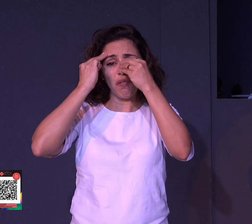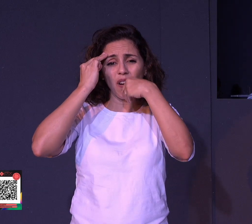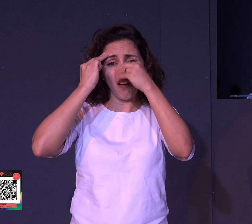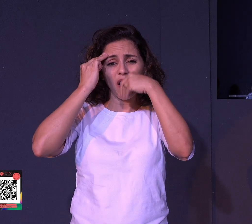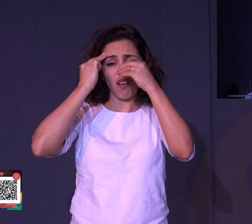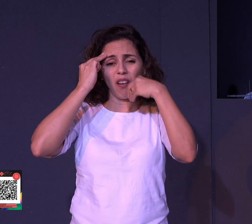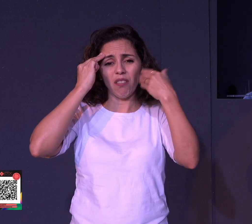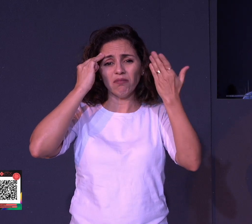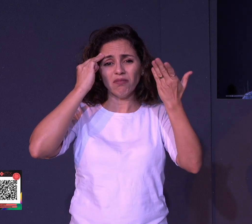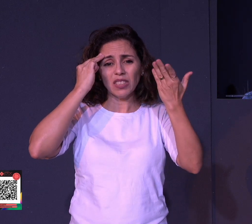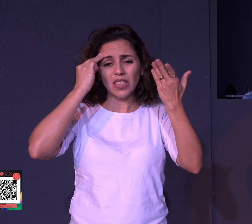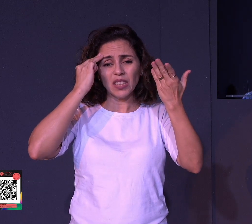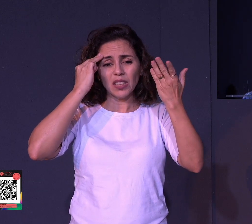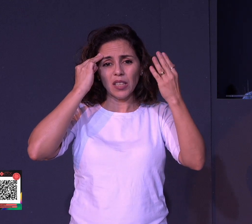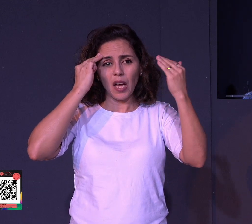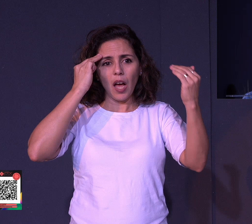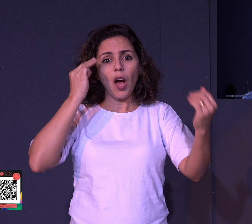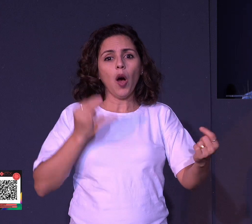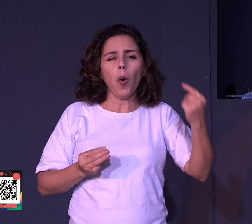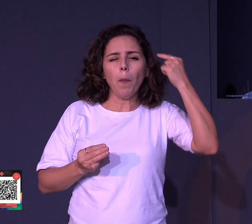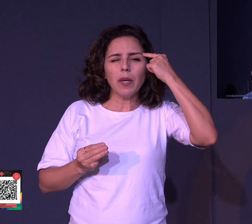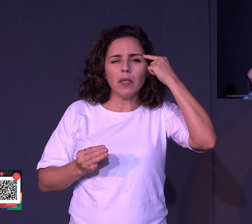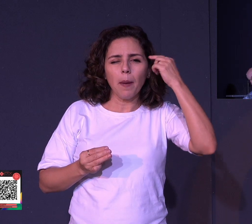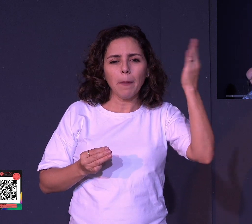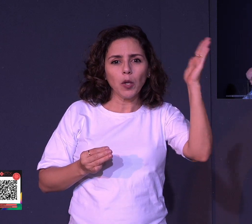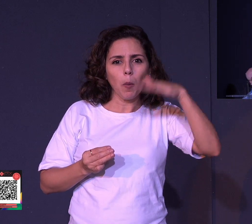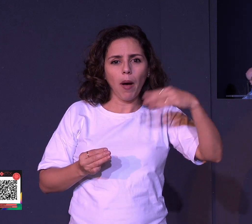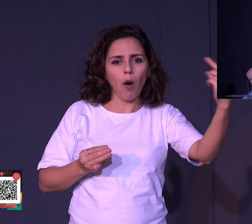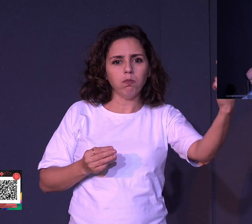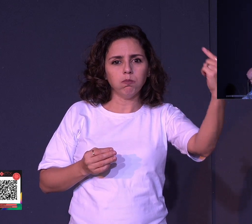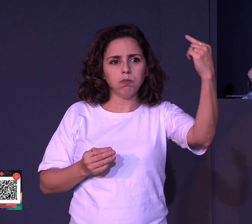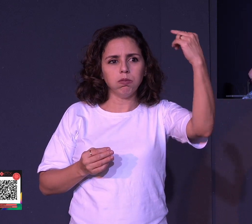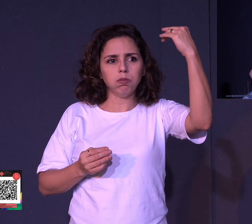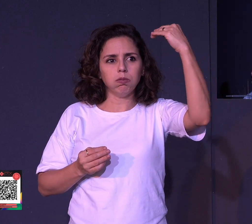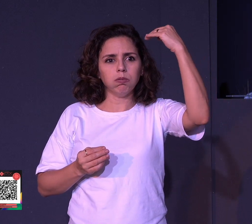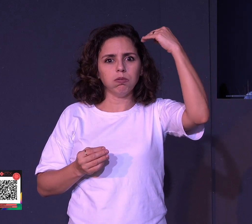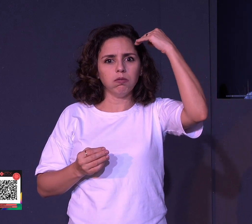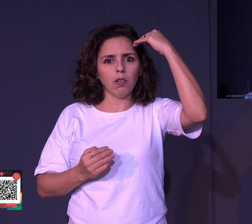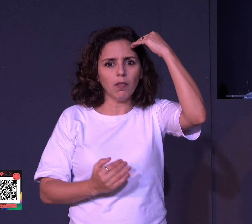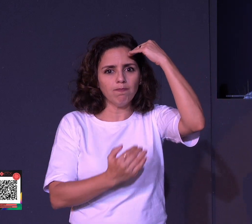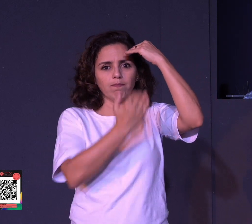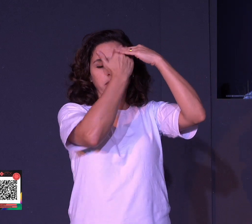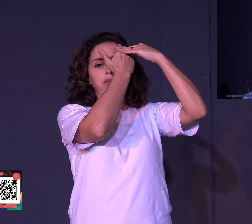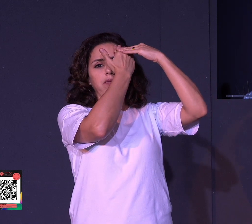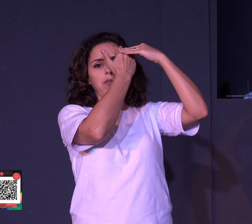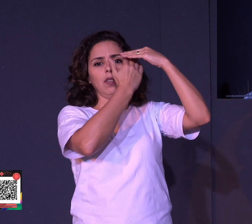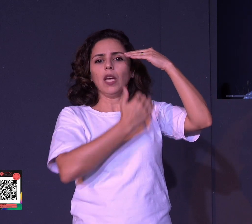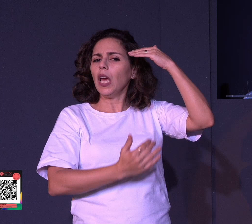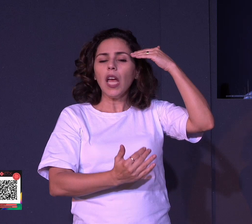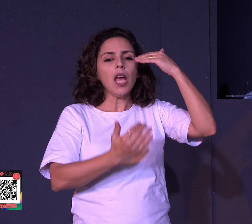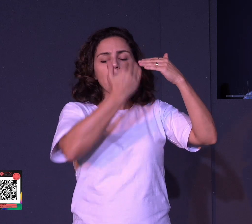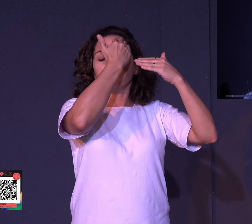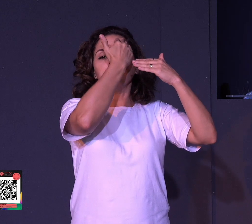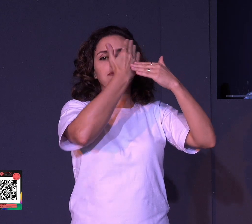que é que domina o teu coração? Paulo dá uma pista. É aquilo que é verdadeiro, honesto, justo, santo, amável, virtudes